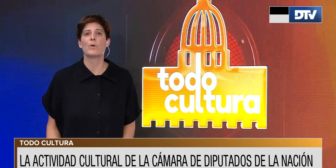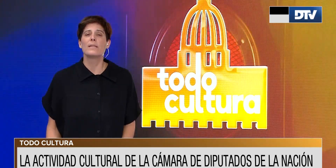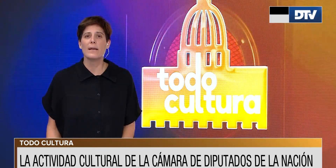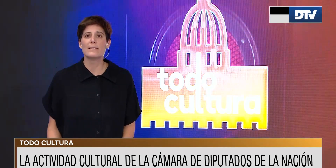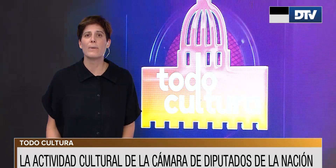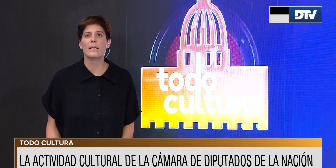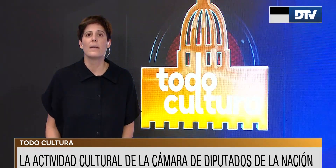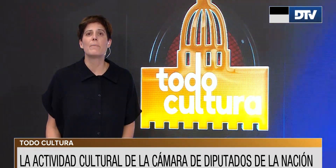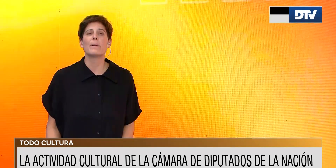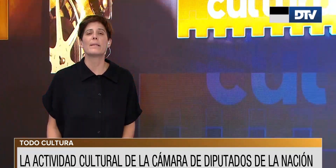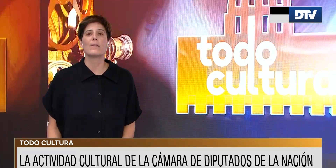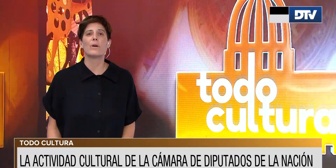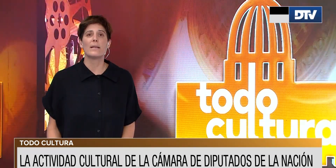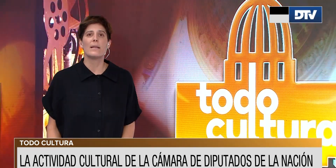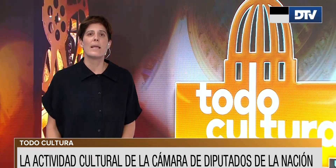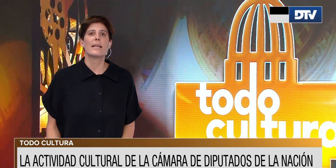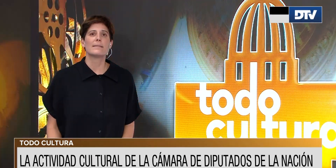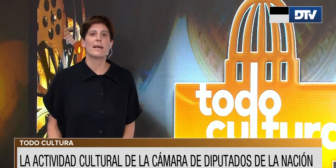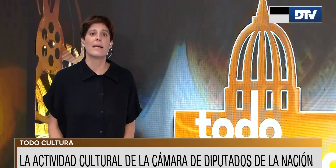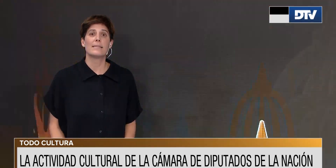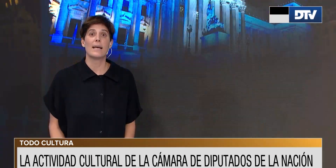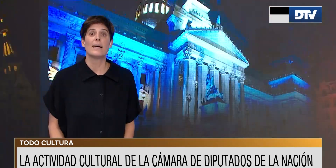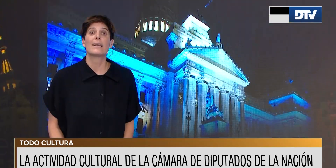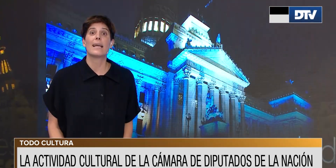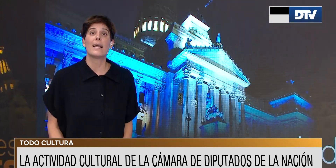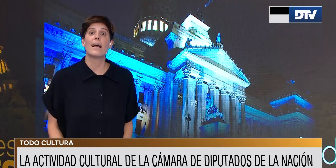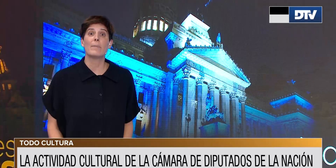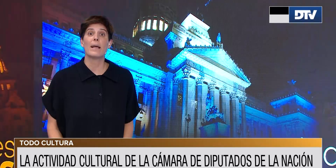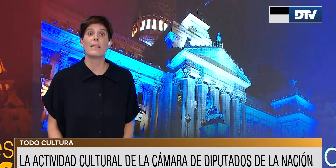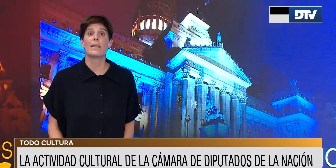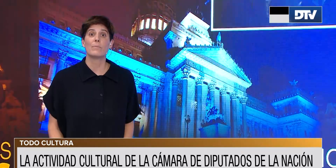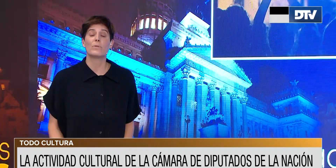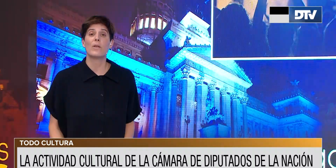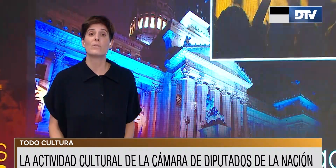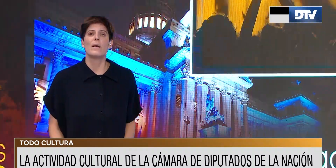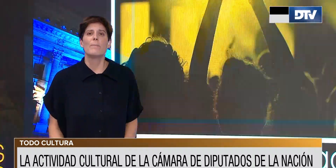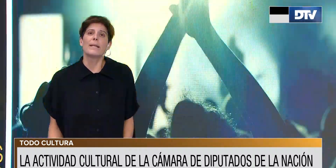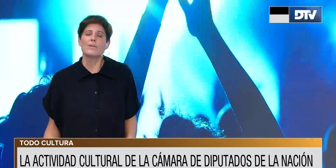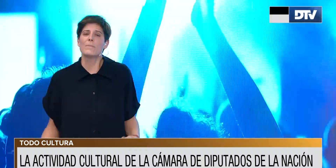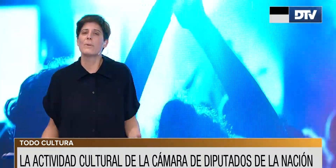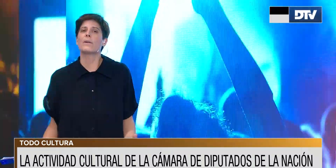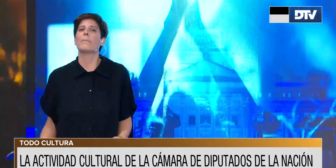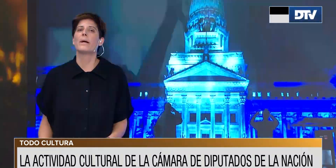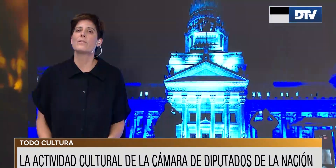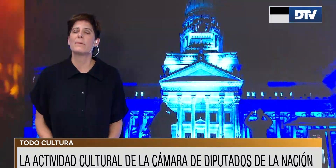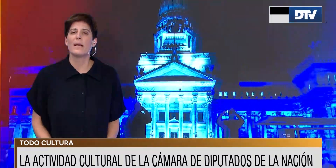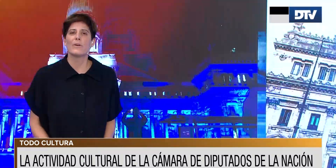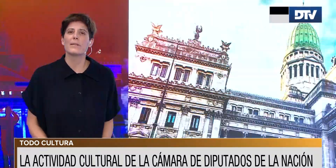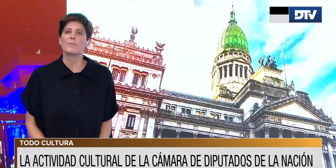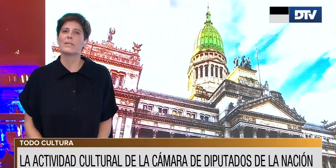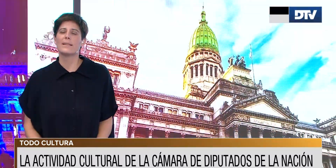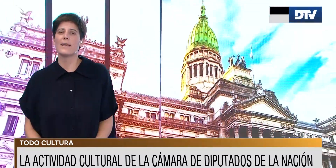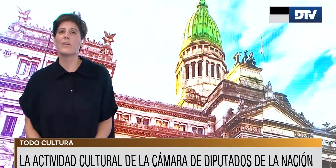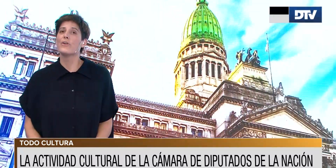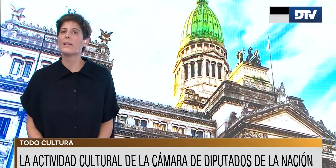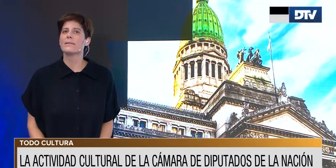diversidades políticas que se van implementando aquí en esta casa que es la Cámara de Diputados. Para eso vamos a hablar con varios invitados que